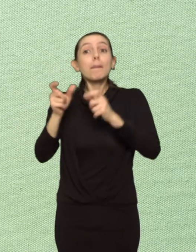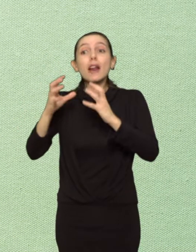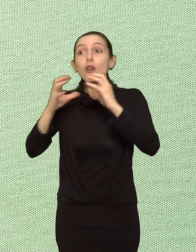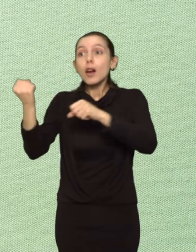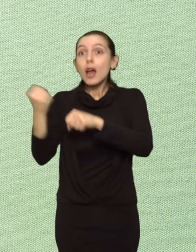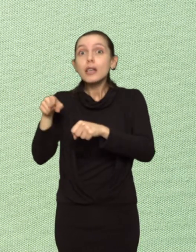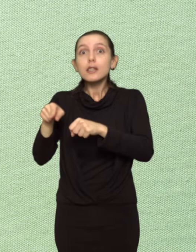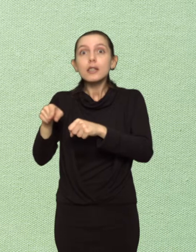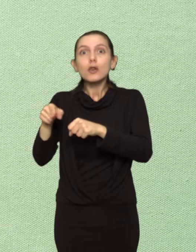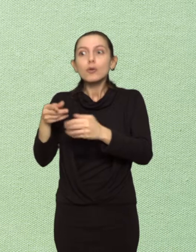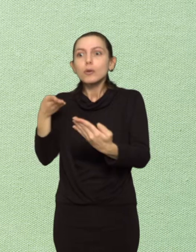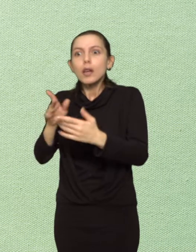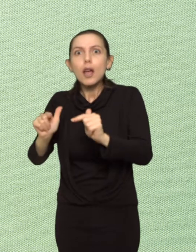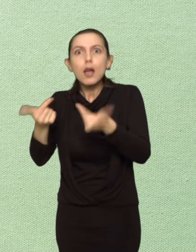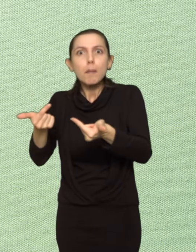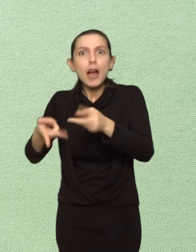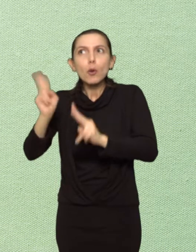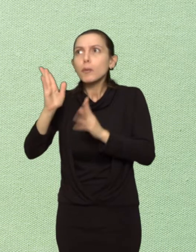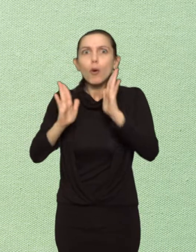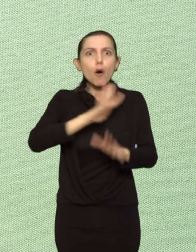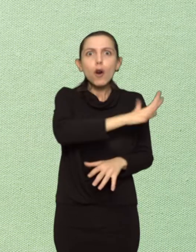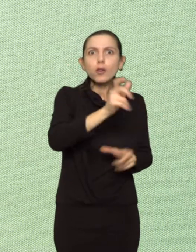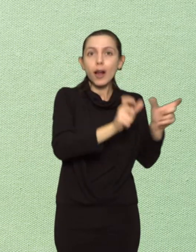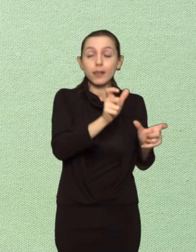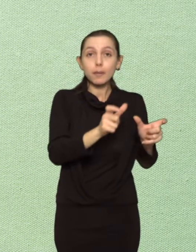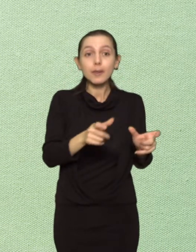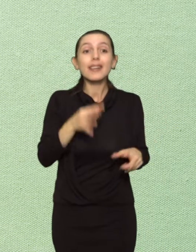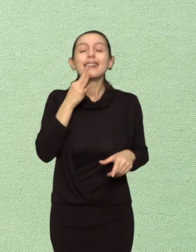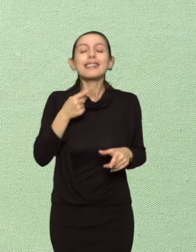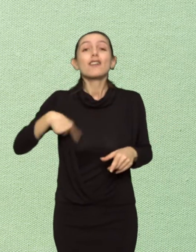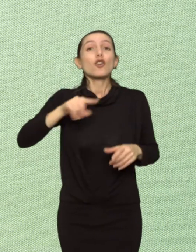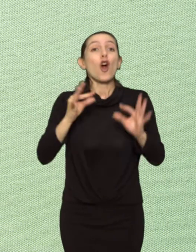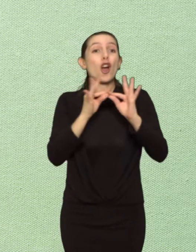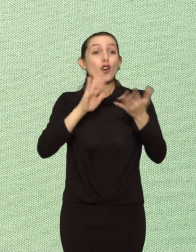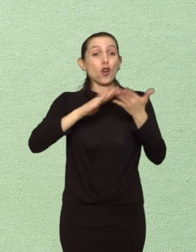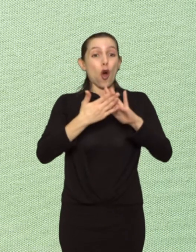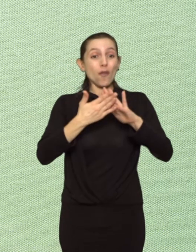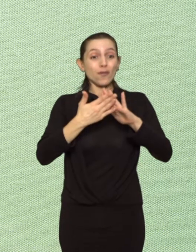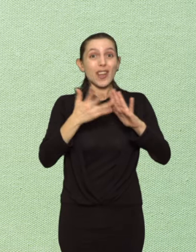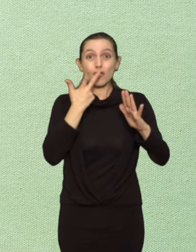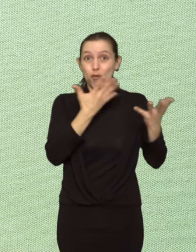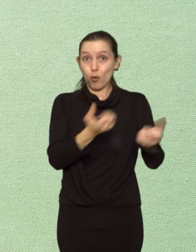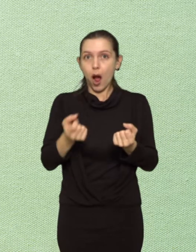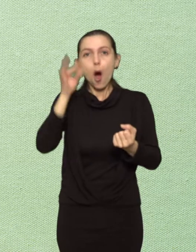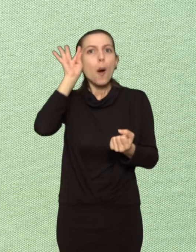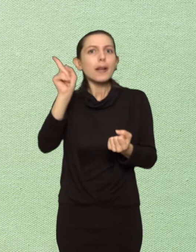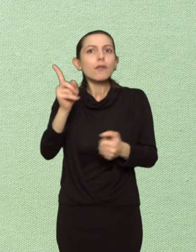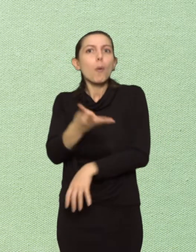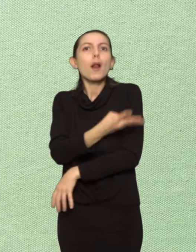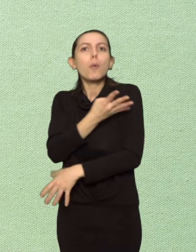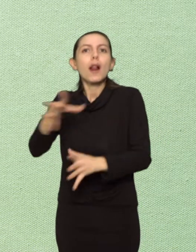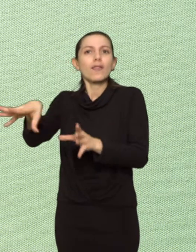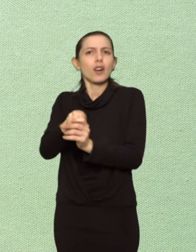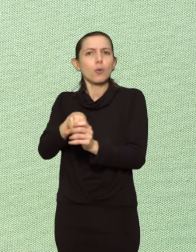altre persone. Da qui il passare a una applicazione della convenzione per un welfare di inclusione. Il